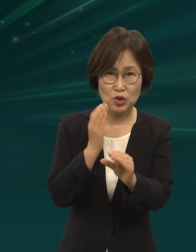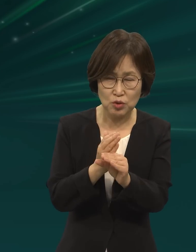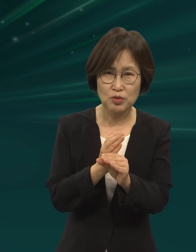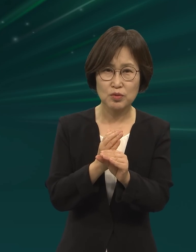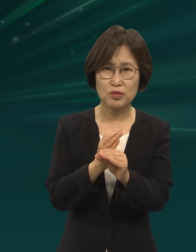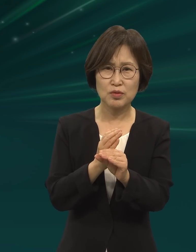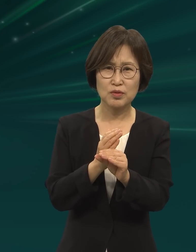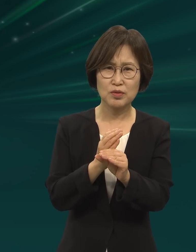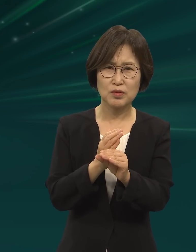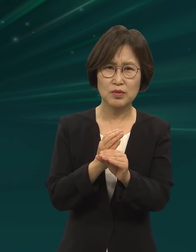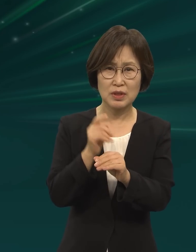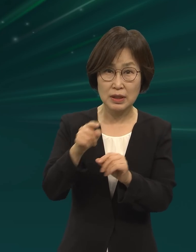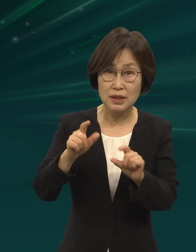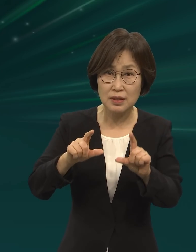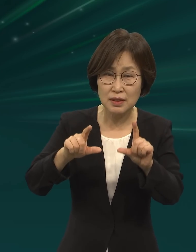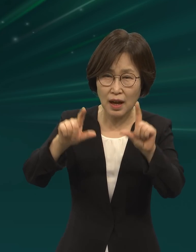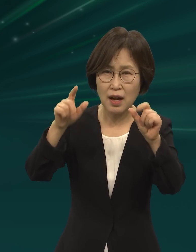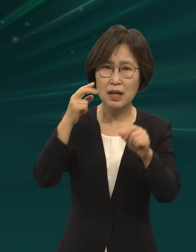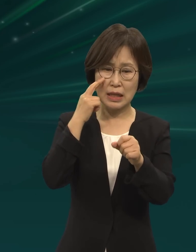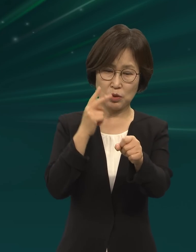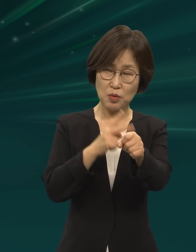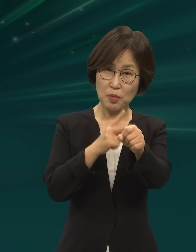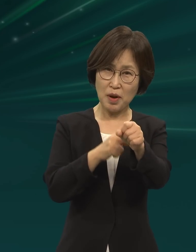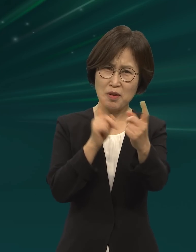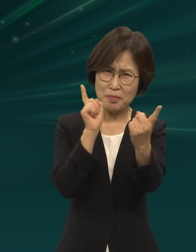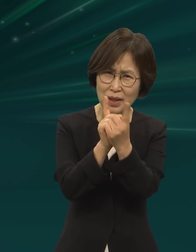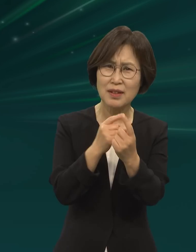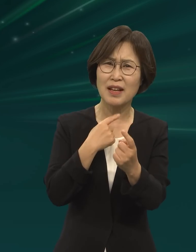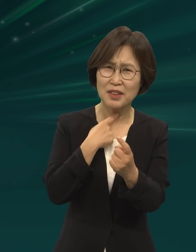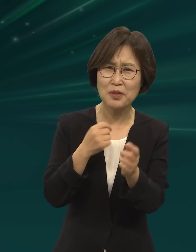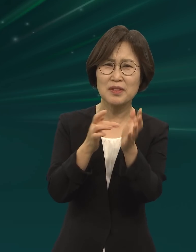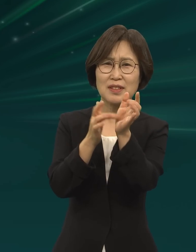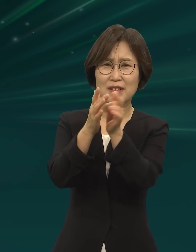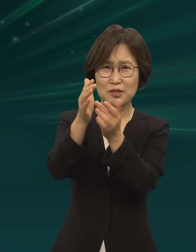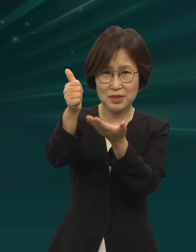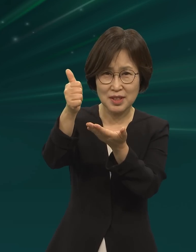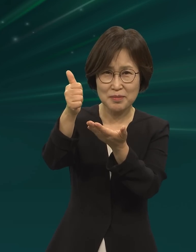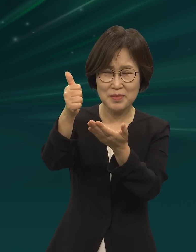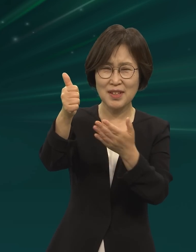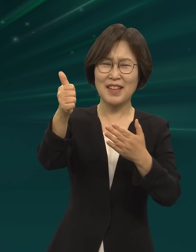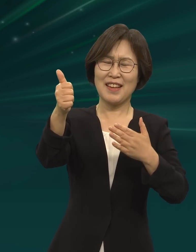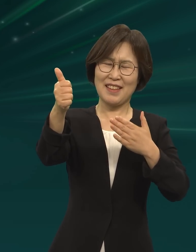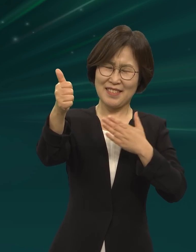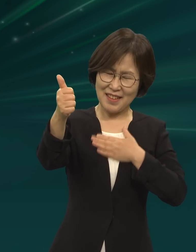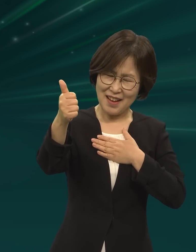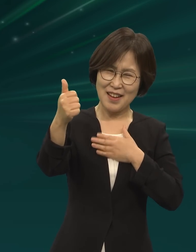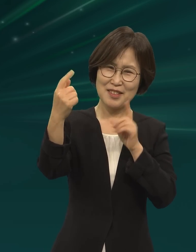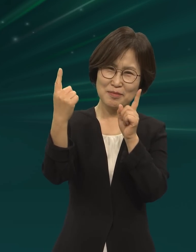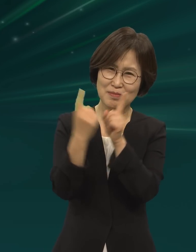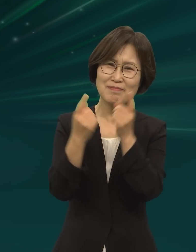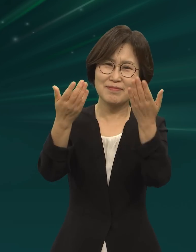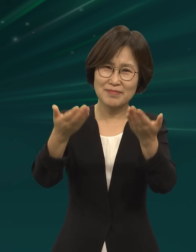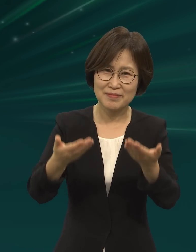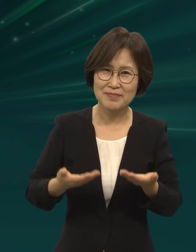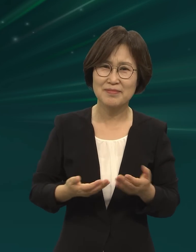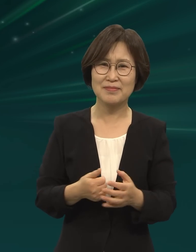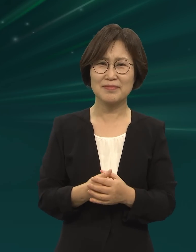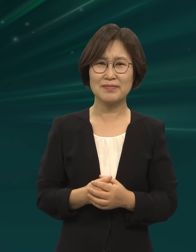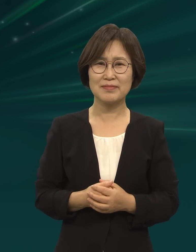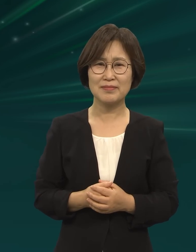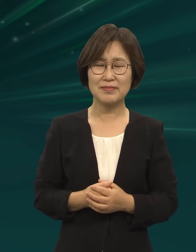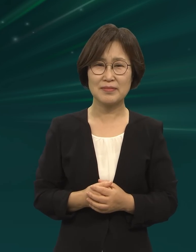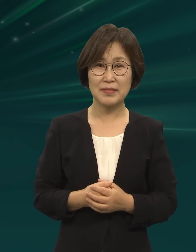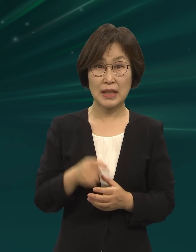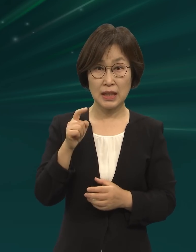그날 사도 바울에게 말했던 그 예수님이 저를 만나 주셨습니다.